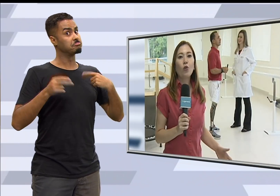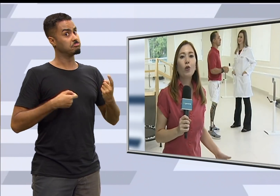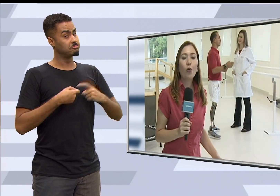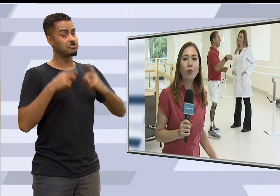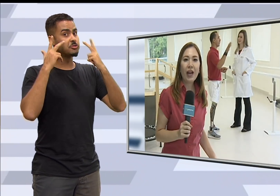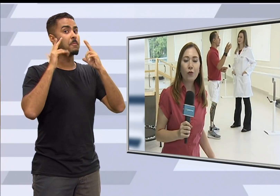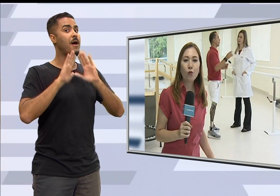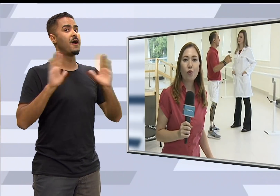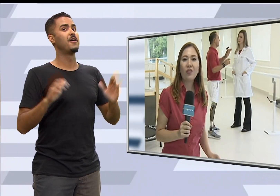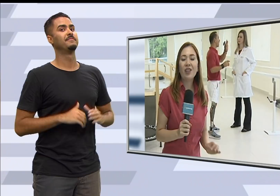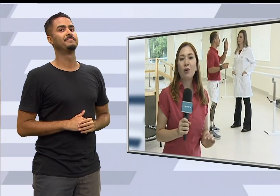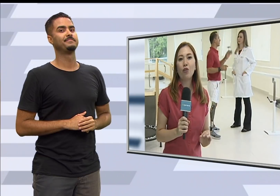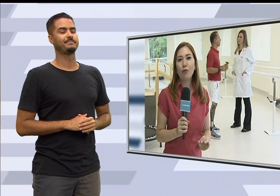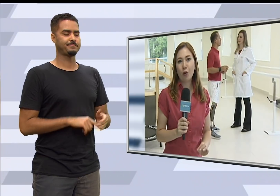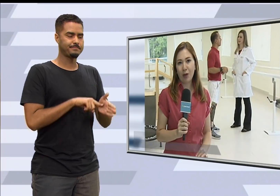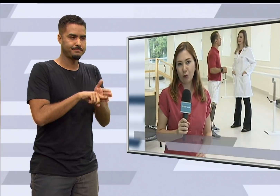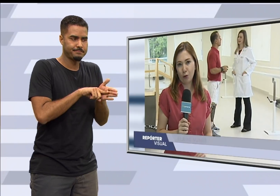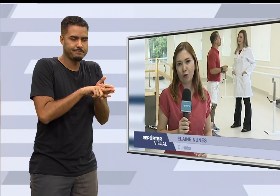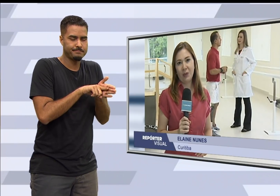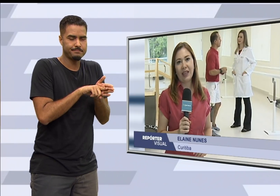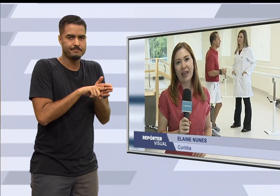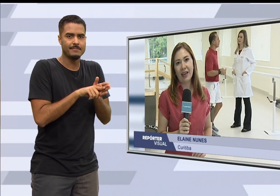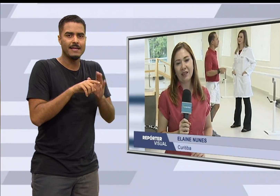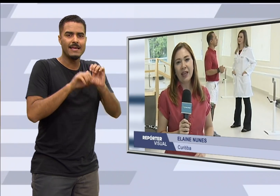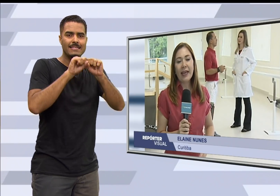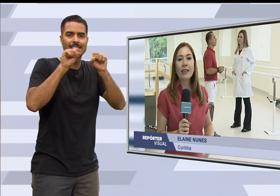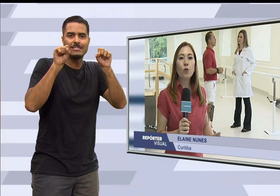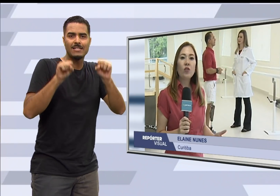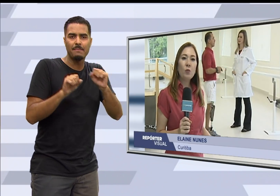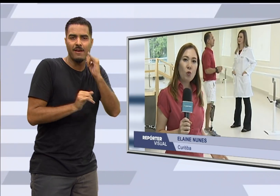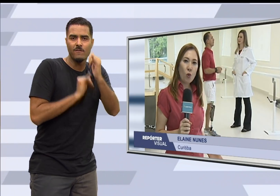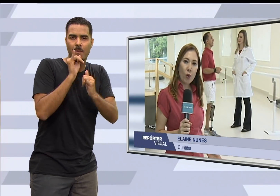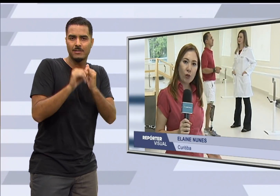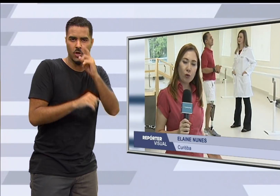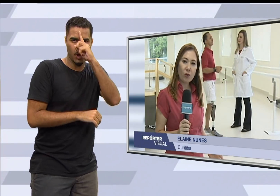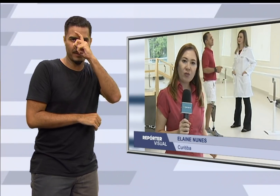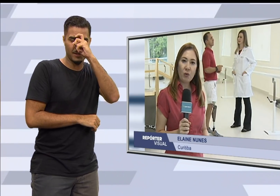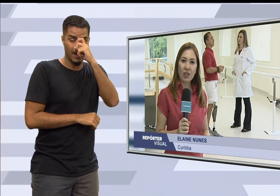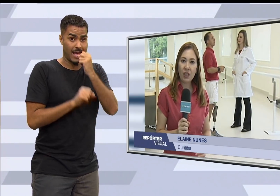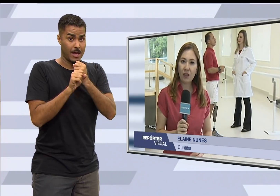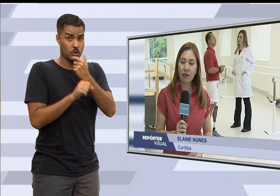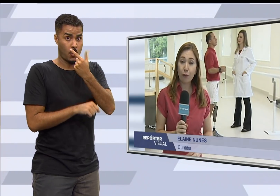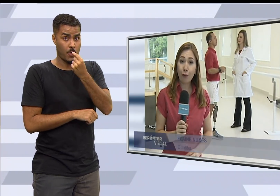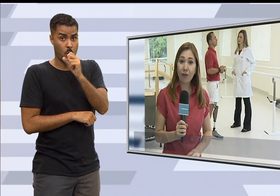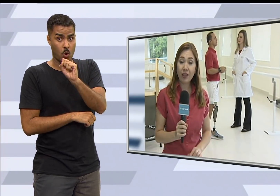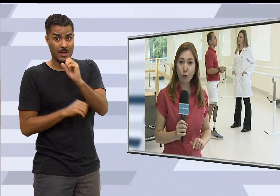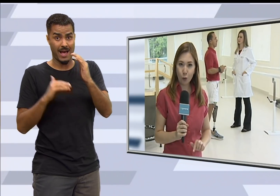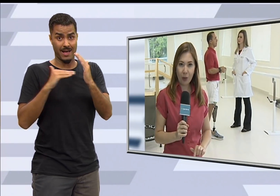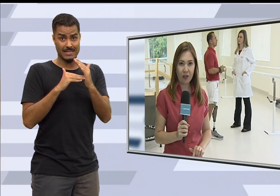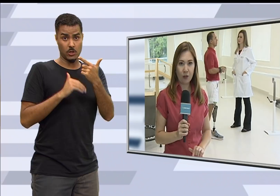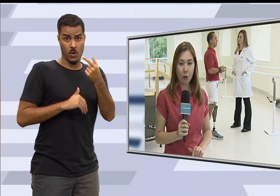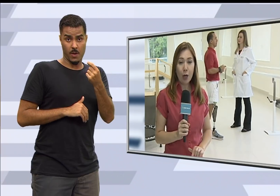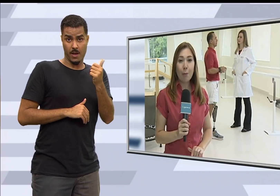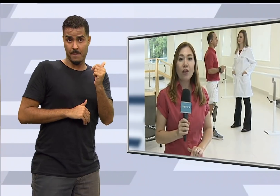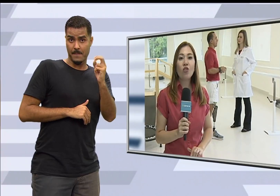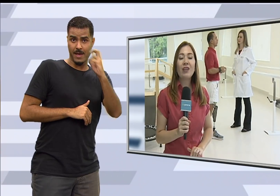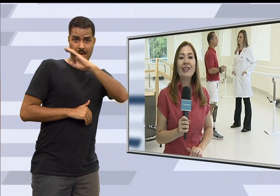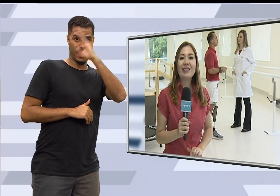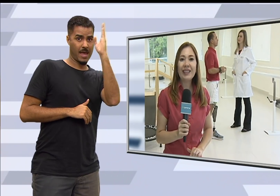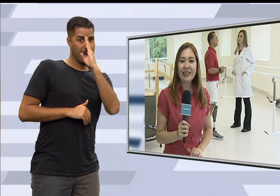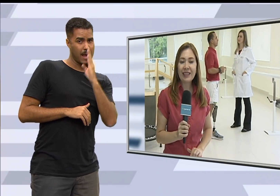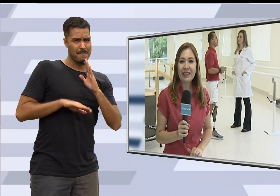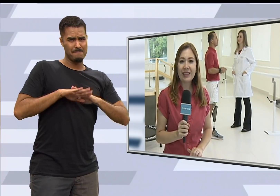De acordo com dados do Sistema de Informações Hospitalares, entre 2008 e 2015 foram feitas no Brasil mais